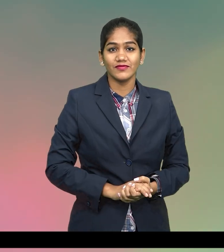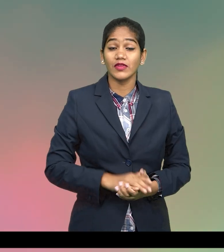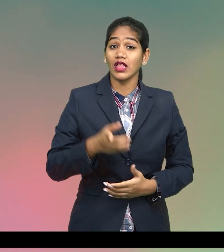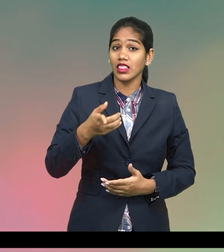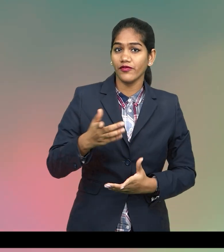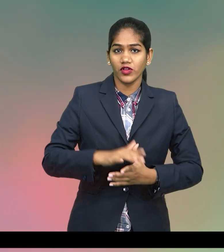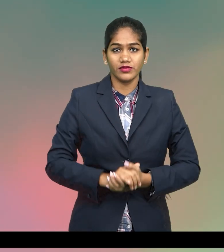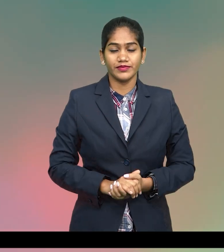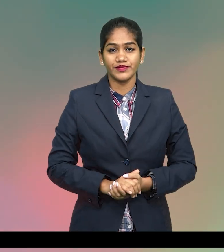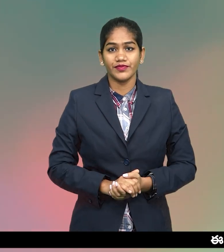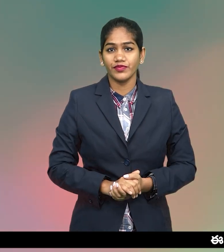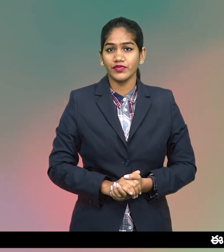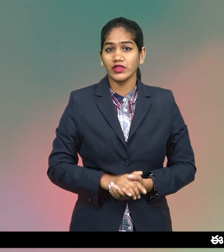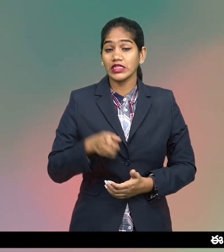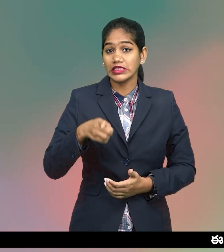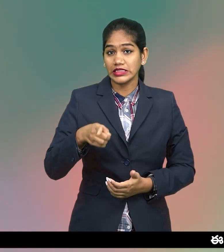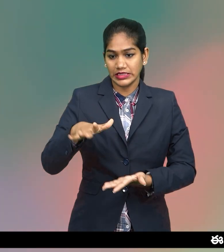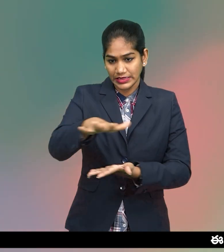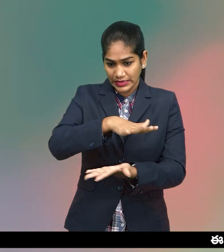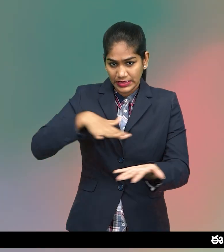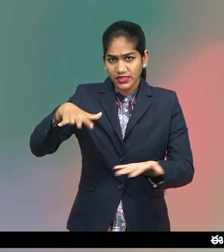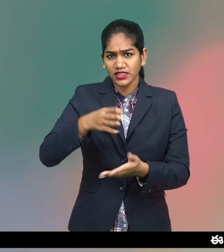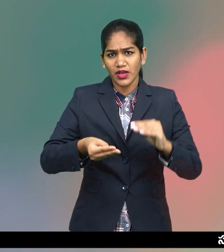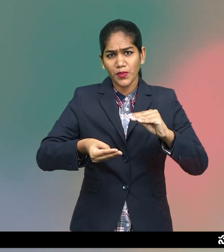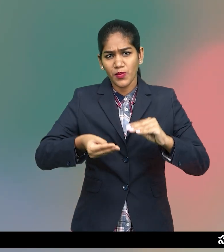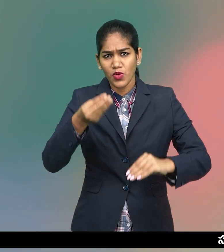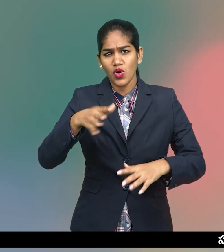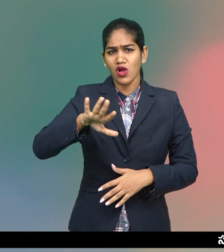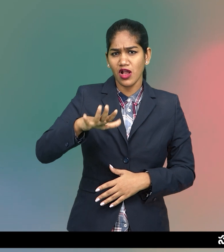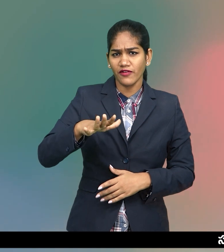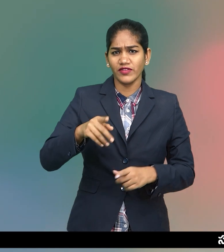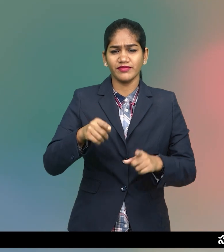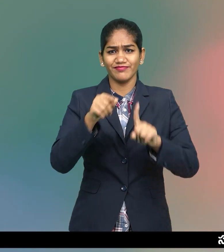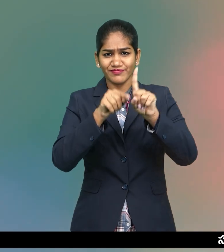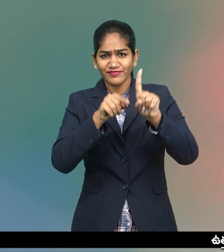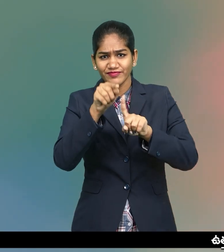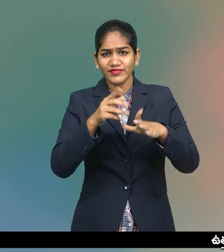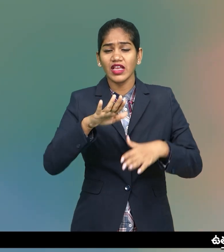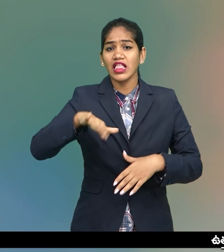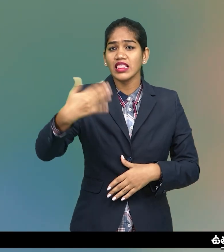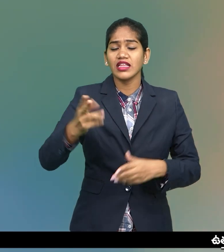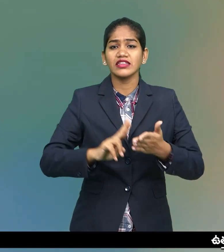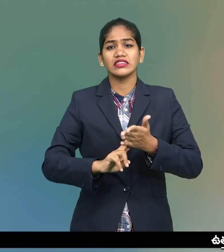అందువలన ఈ ప్రాంతం ఎక్కువ సగటు ఉష్ణోగ్రత ఉత్తర భాగం కంటే